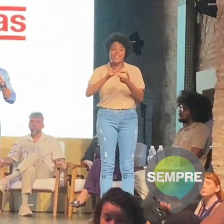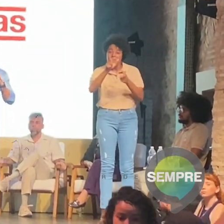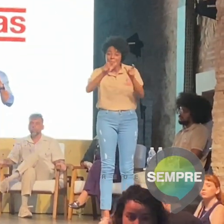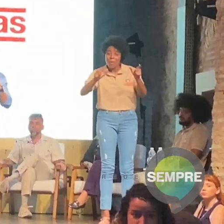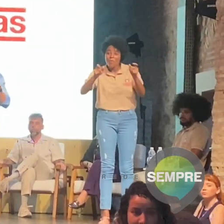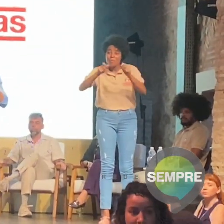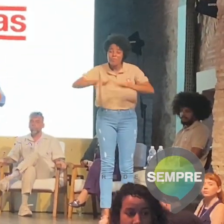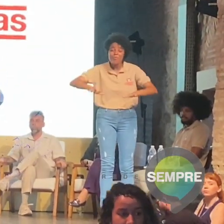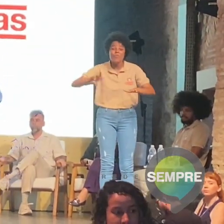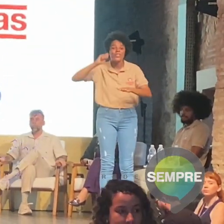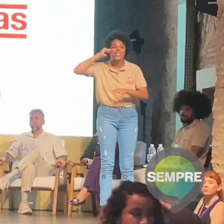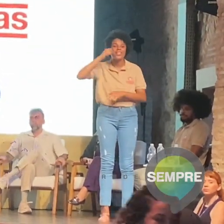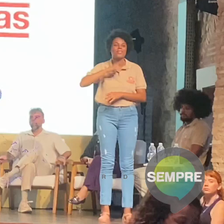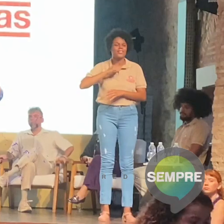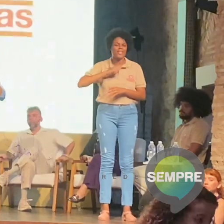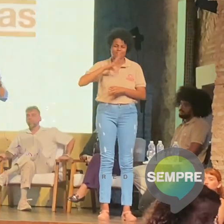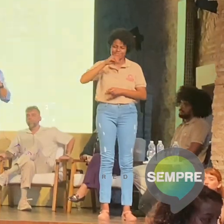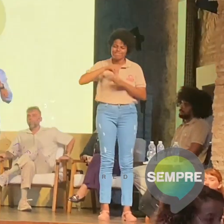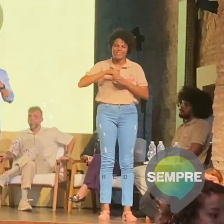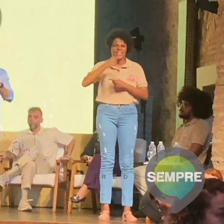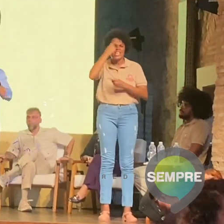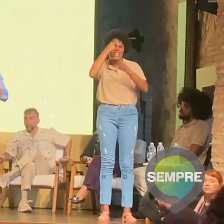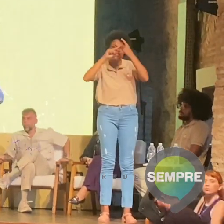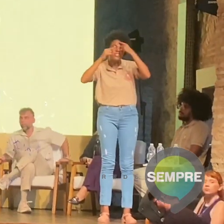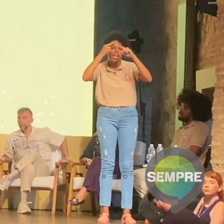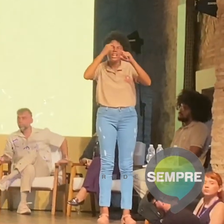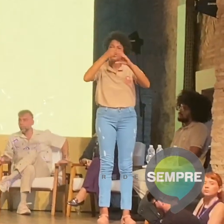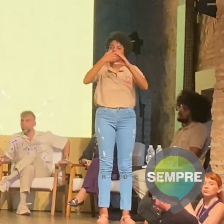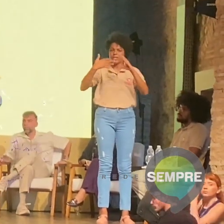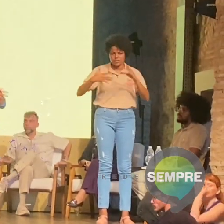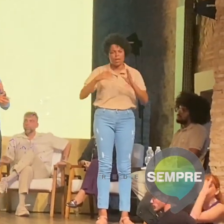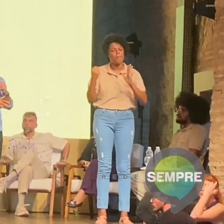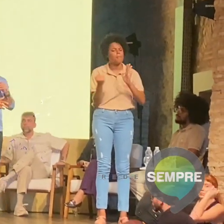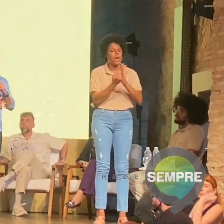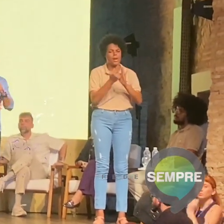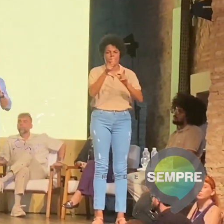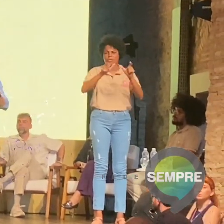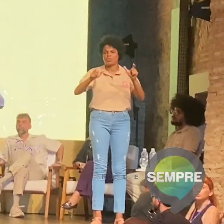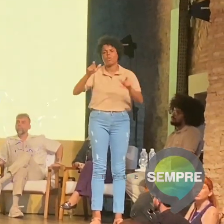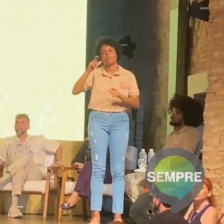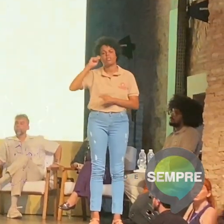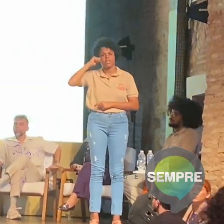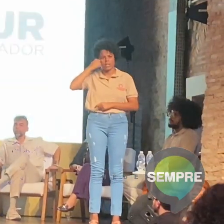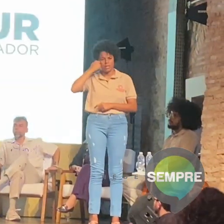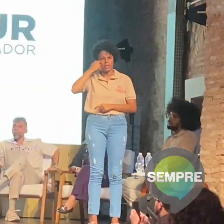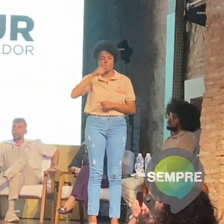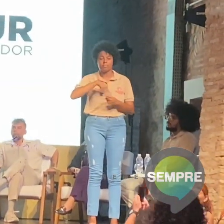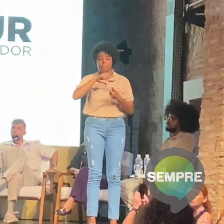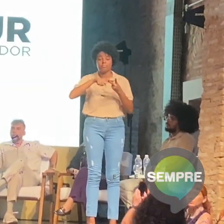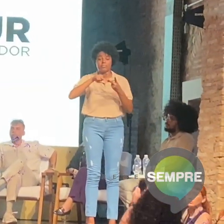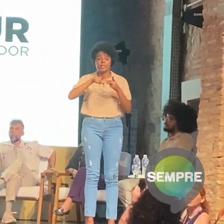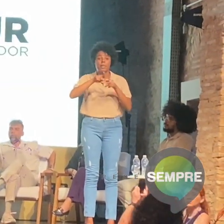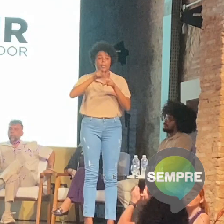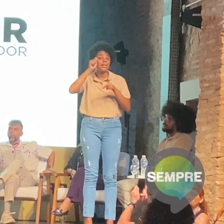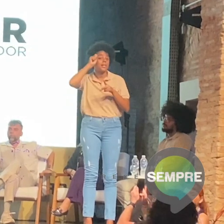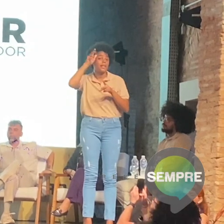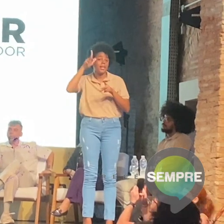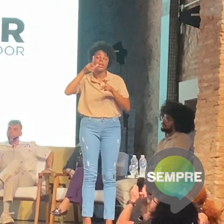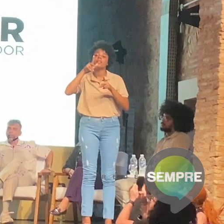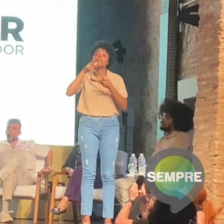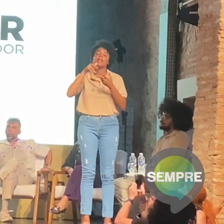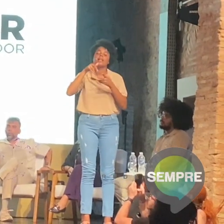Então, desde a criatividade, que é a característica, a marca do povo negro, passando pelo